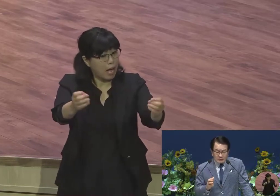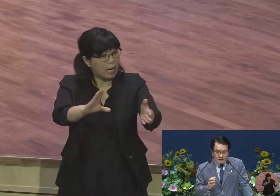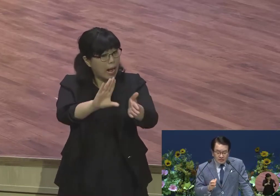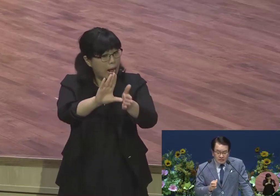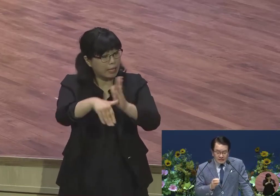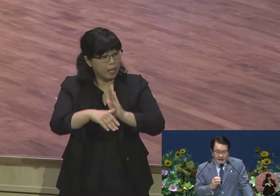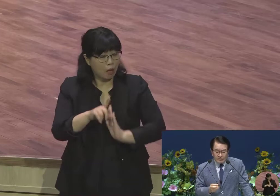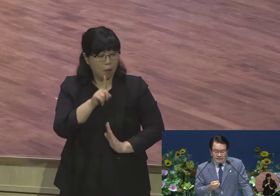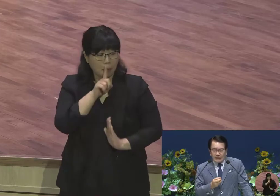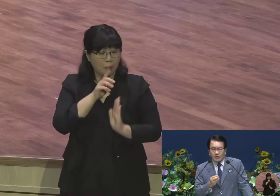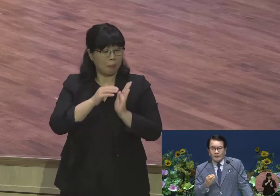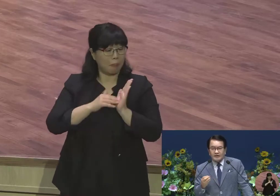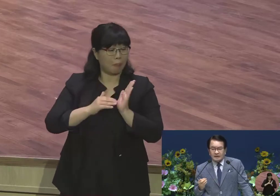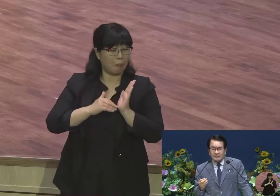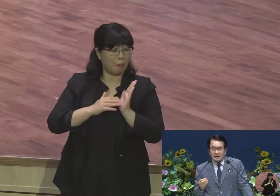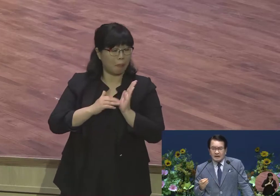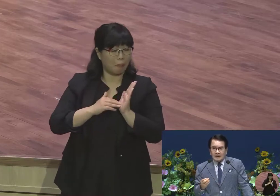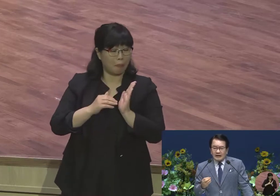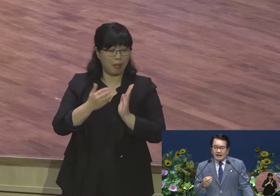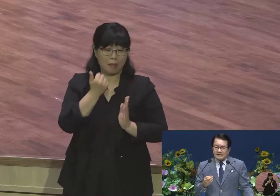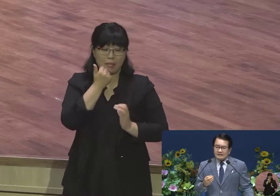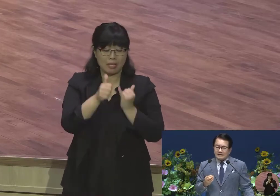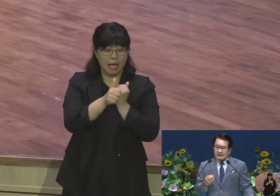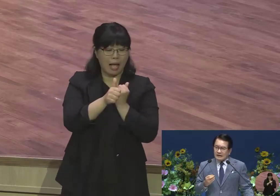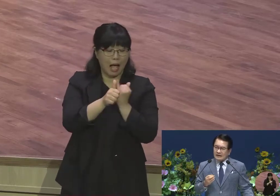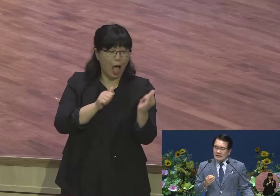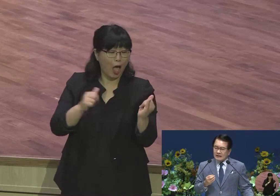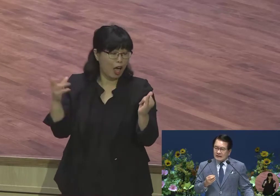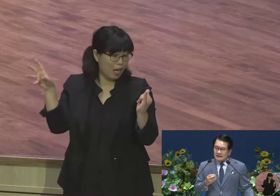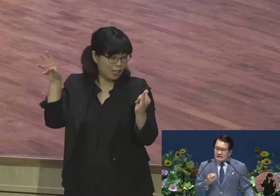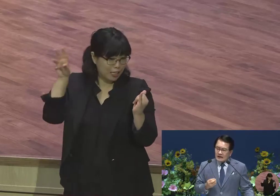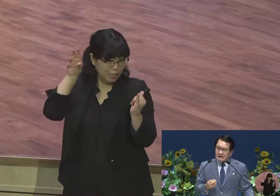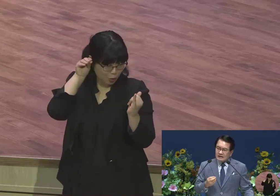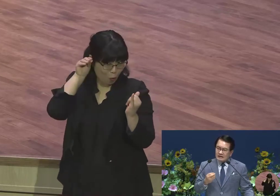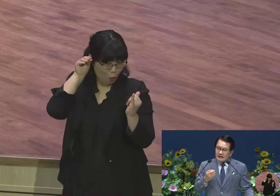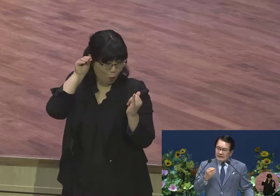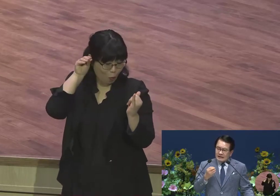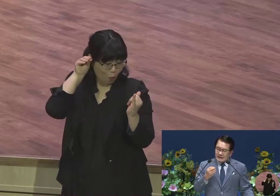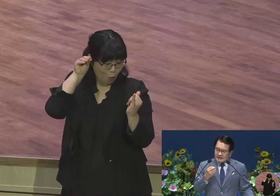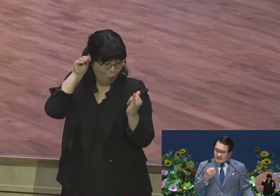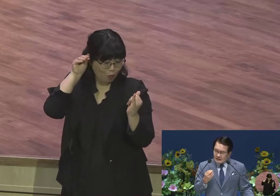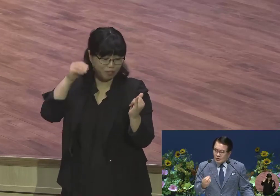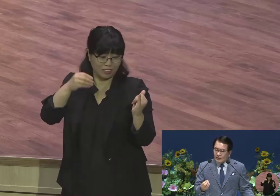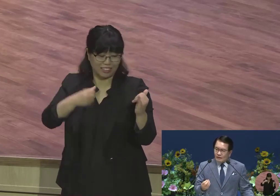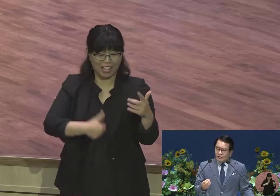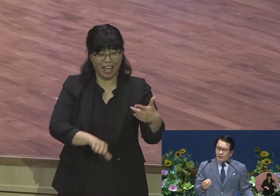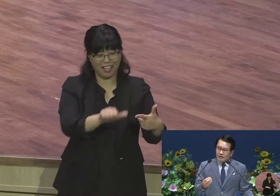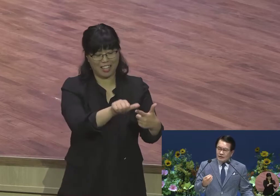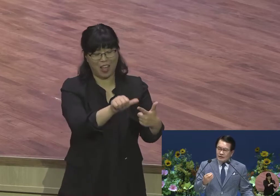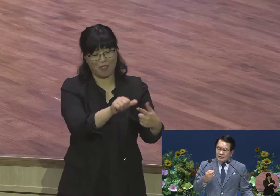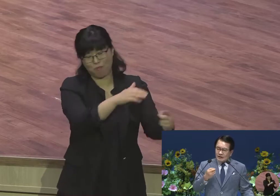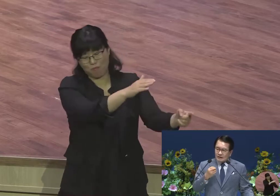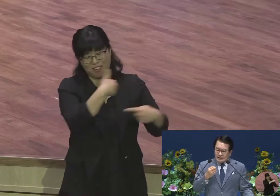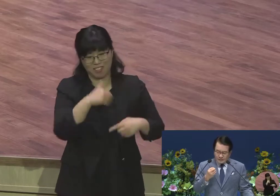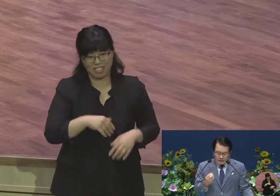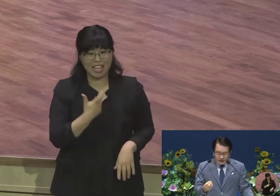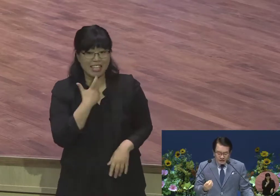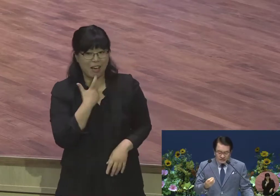엿들고 그 내용을 야곱이 전합니다 이삭은 애서를 좋아했고